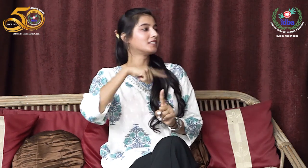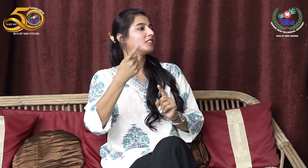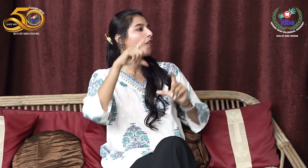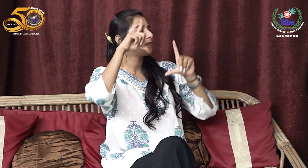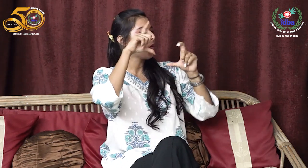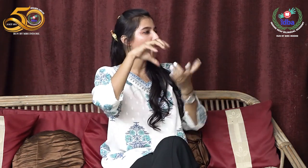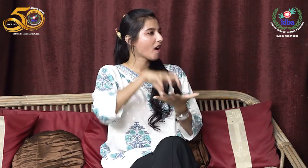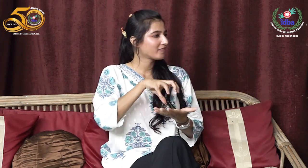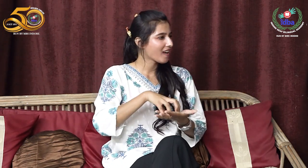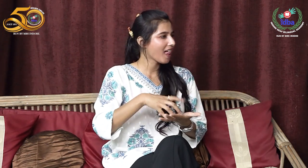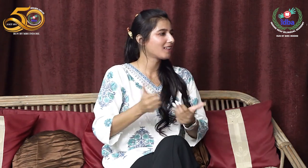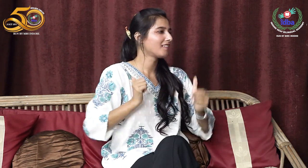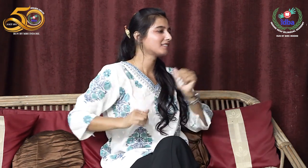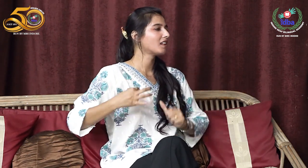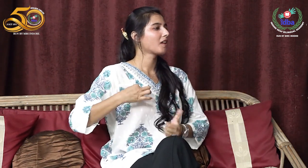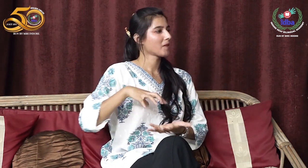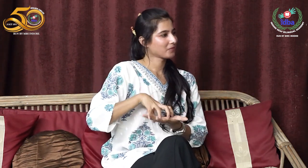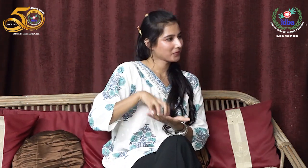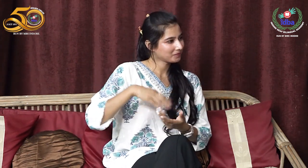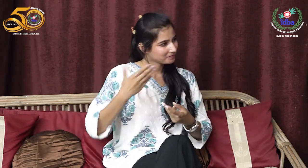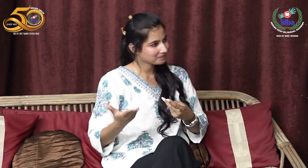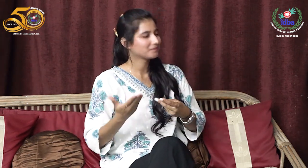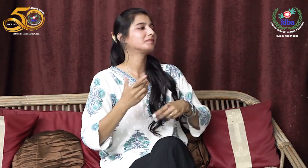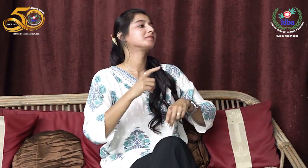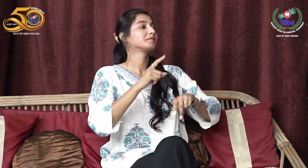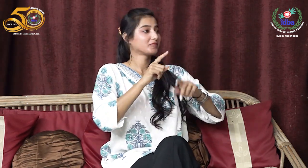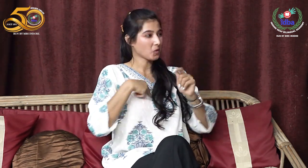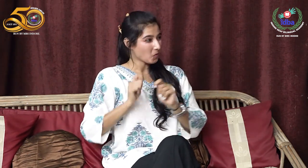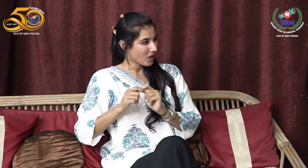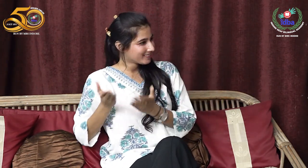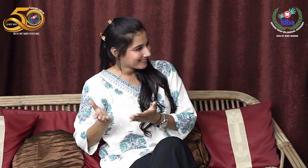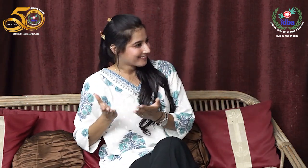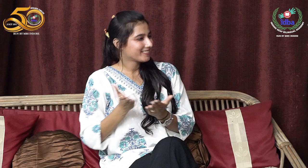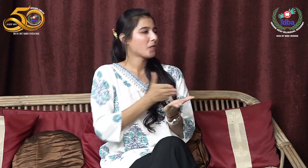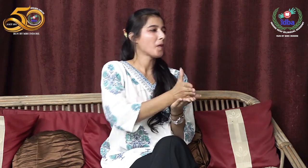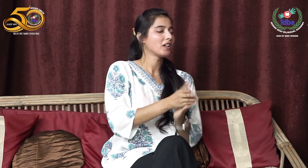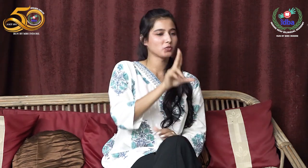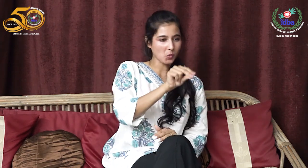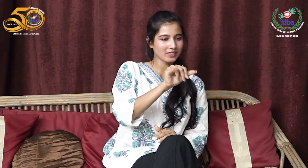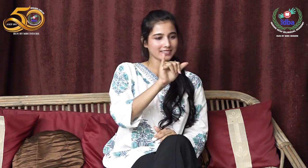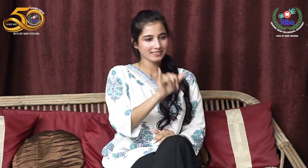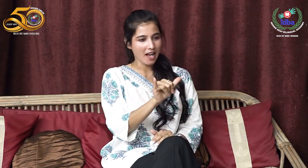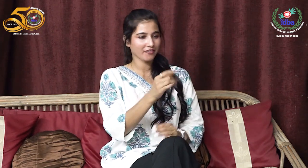मैंने करी है, और ऐसे ही ऐसे अपने अच्छे अच्छे कपड़े पहन के मैं फ़ैशन फ़ोटोज़ डालती रहती हूँ।